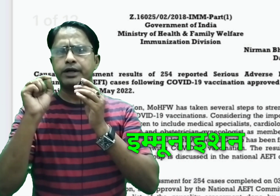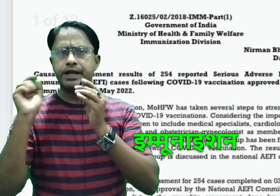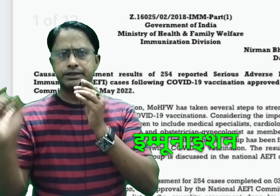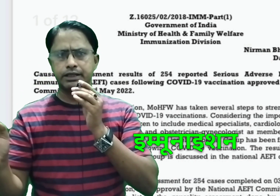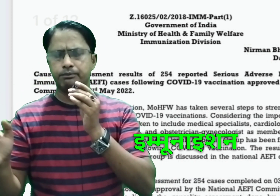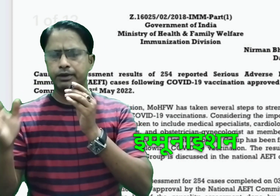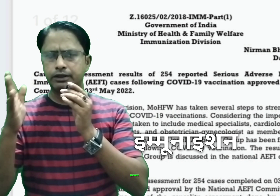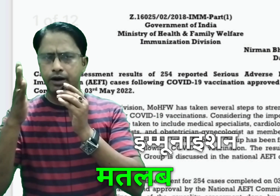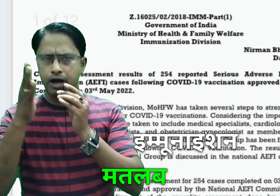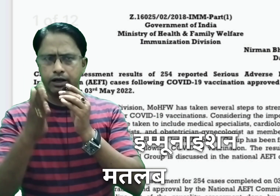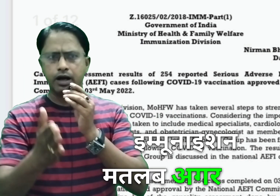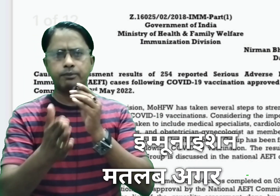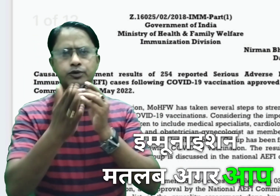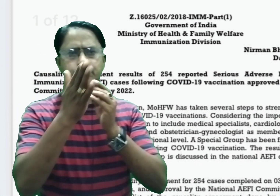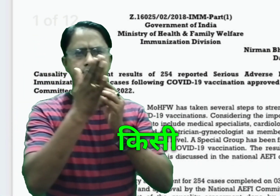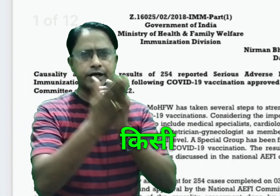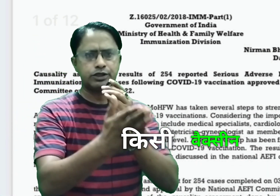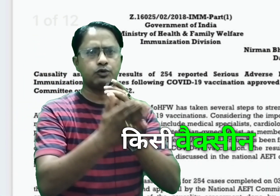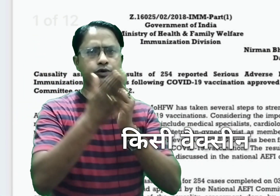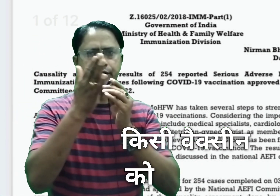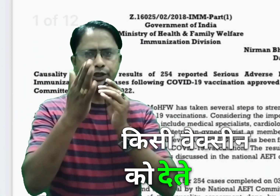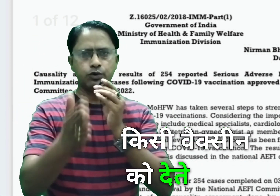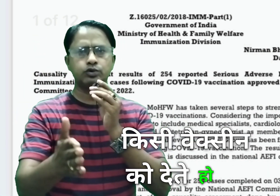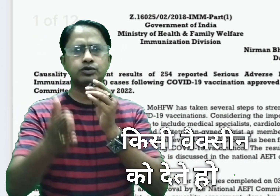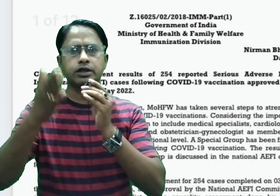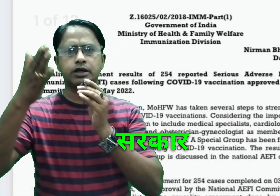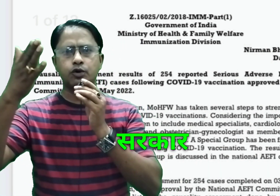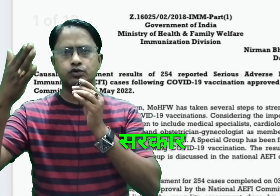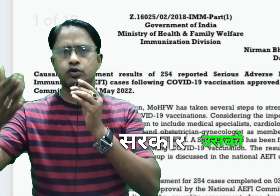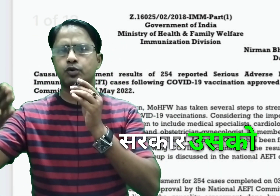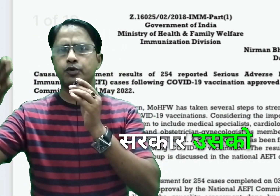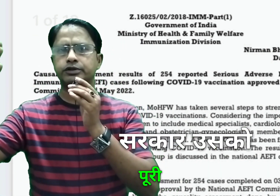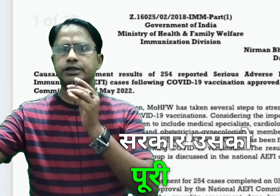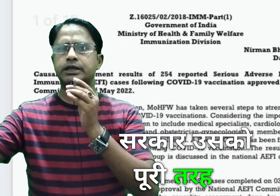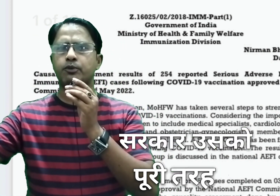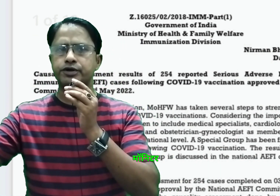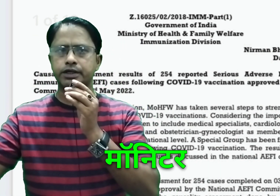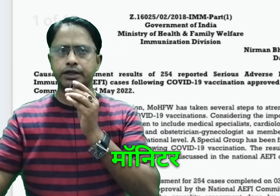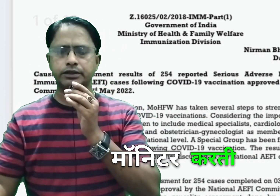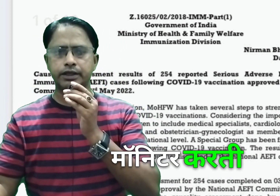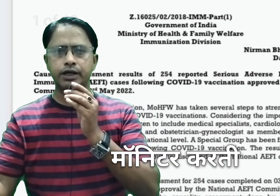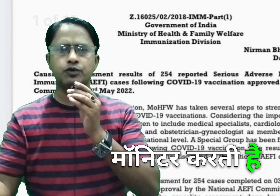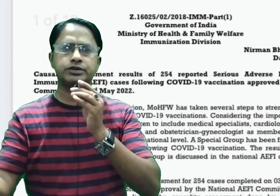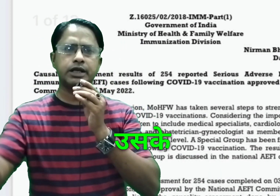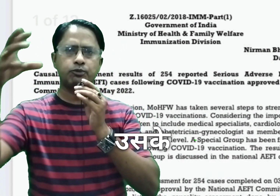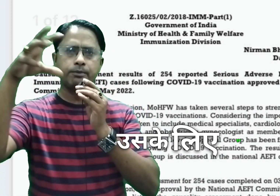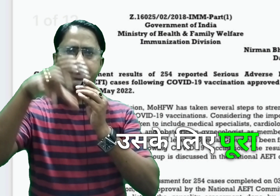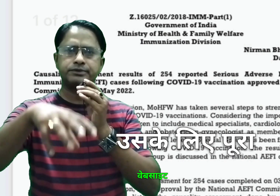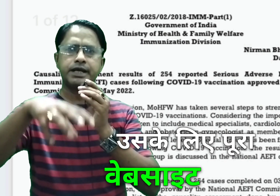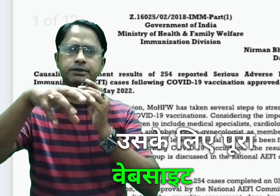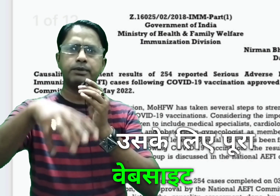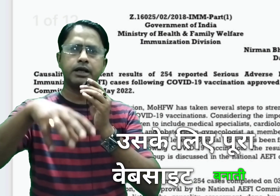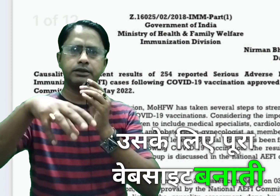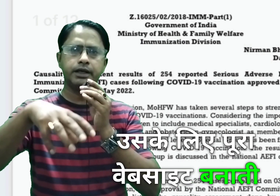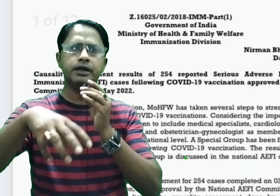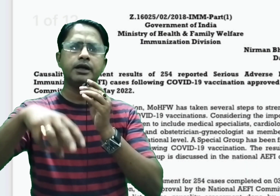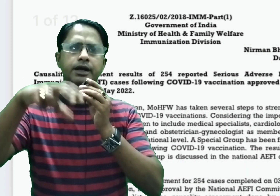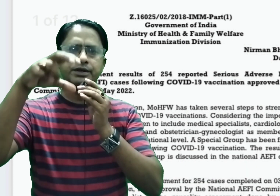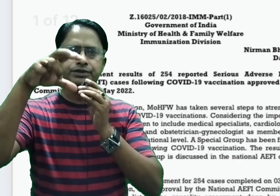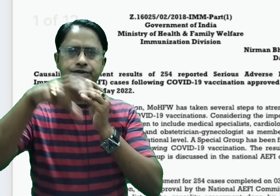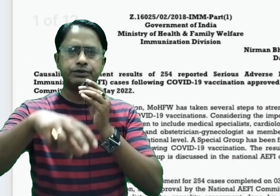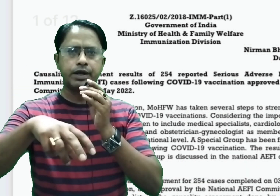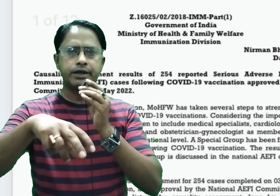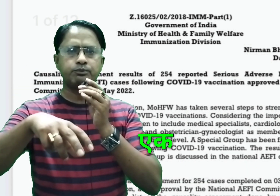फ्लोइंग इम्यूनाइजेशन। मतलब अगर आप किसी वैक्सीन को देते हो तो सरकार उसको पूरी तरह से मॉनिटर करती है, उसके लिए पूरा वेबसाइट बनाती